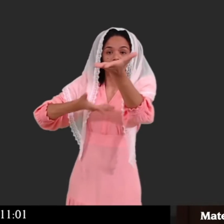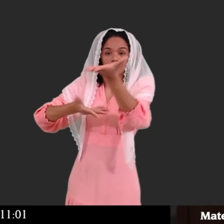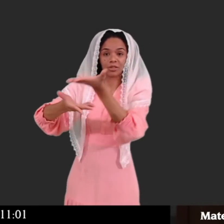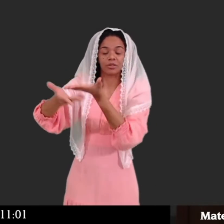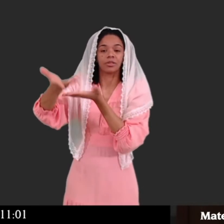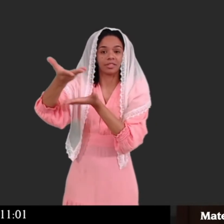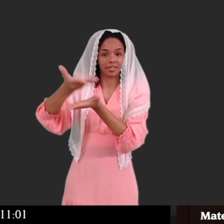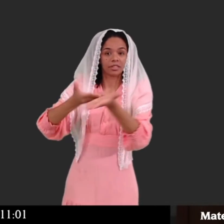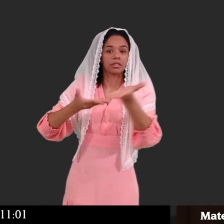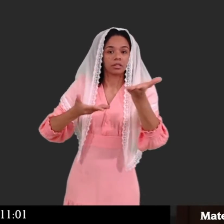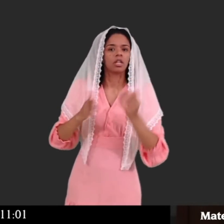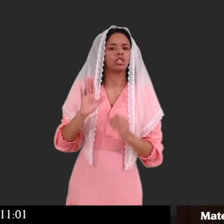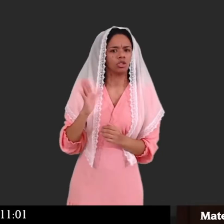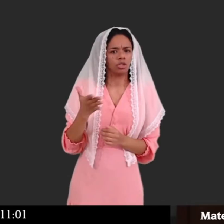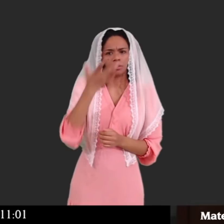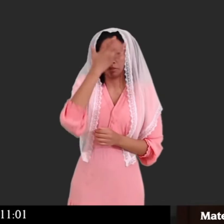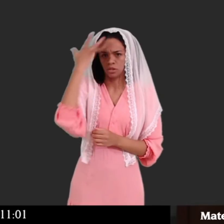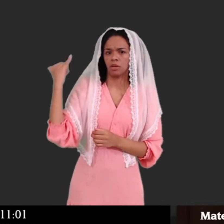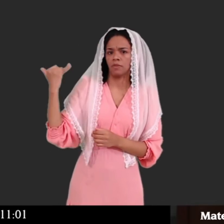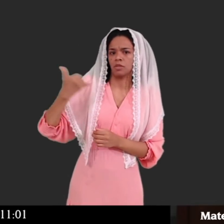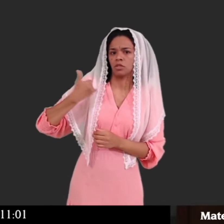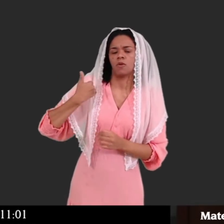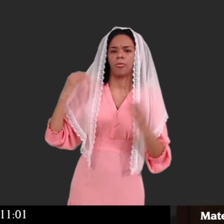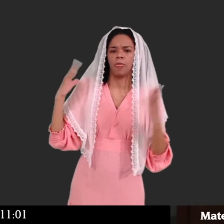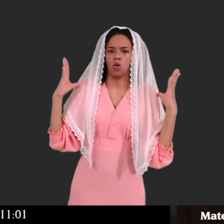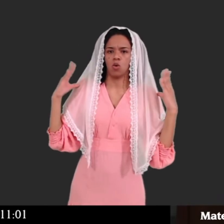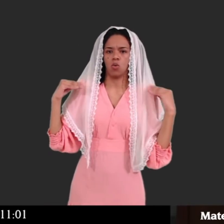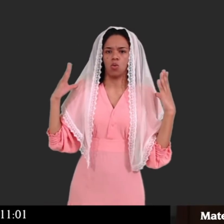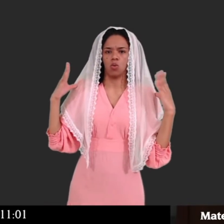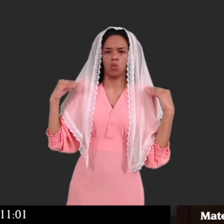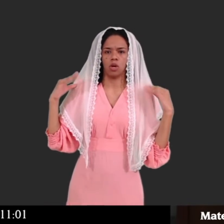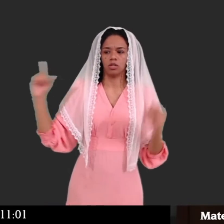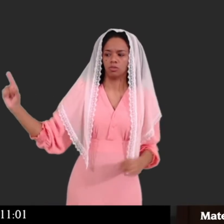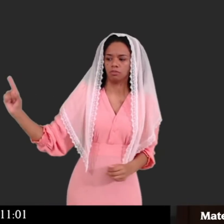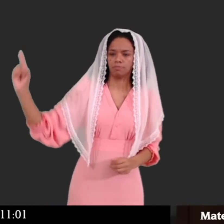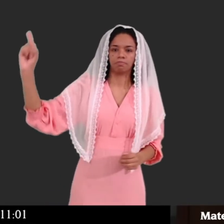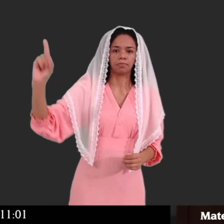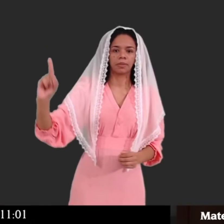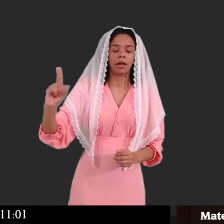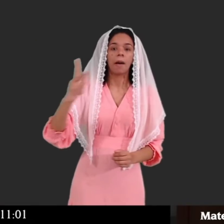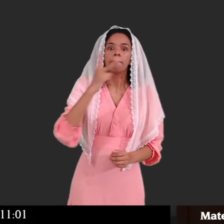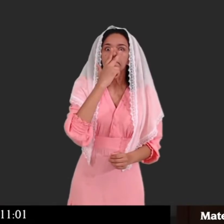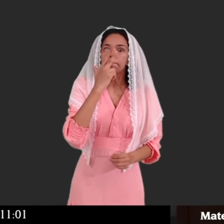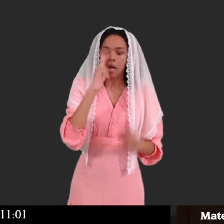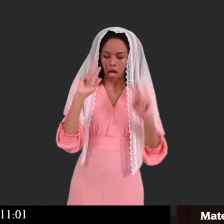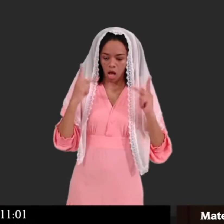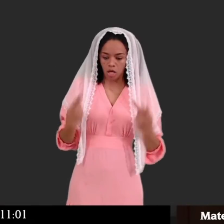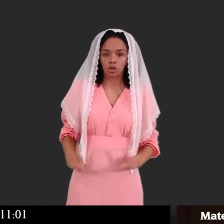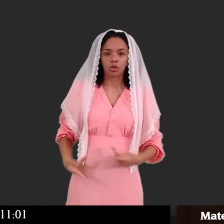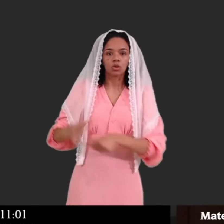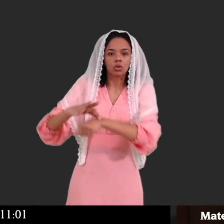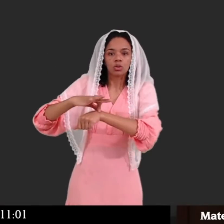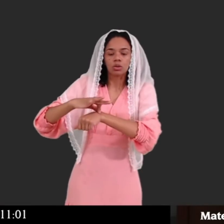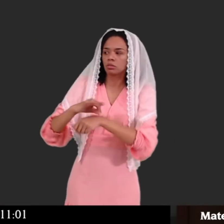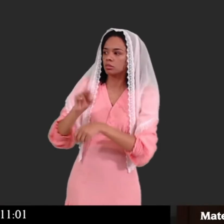Quantas vezes eu ouvi os irmãos contarem, o anjo do Senhor se apresentou no caminho deles como se fosse uma pessoa comum,